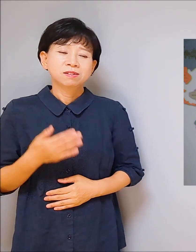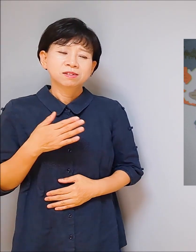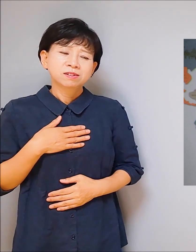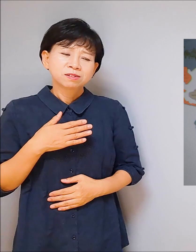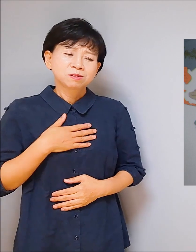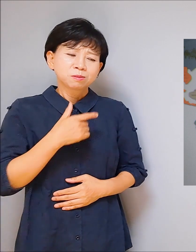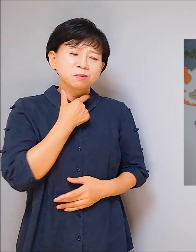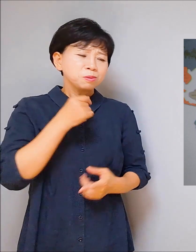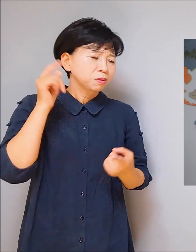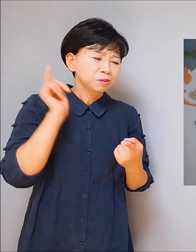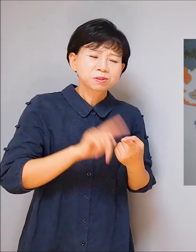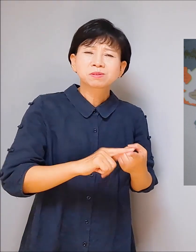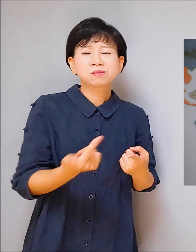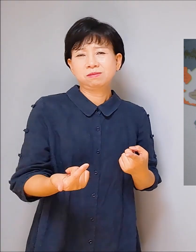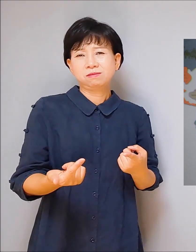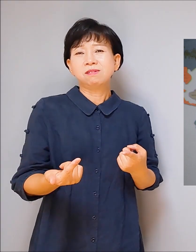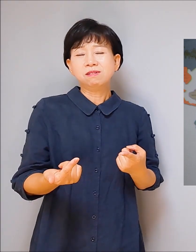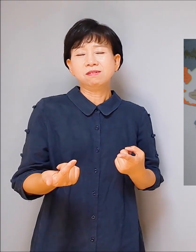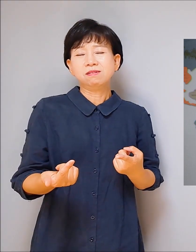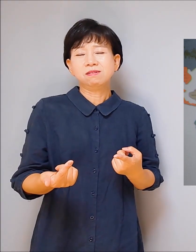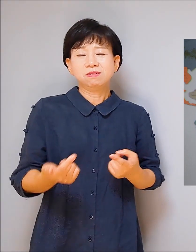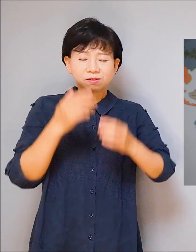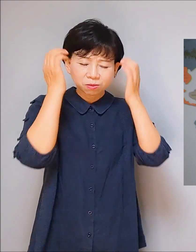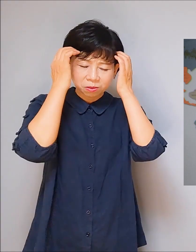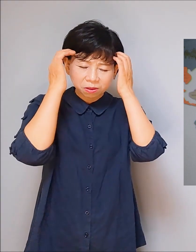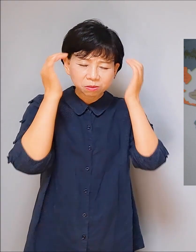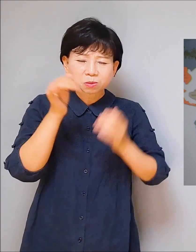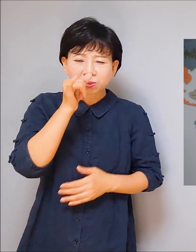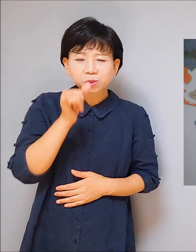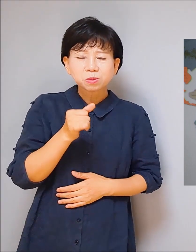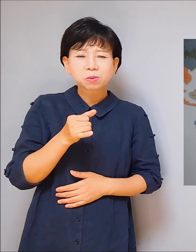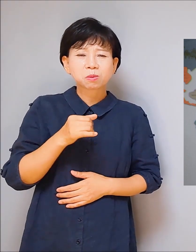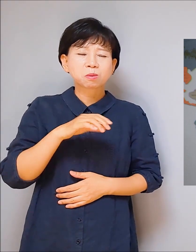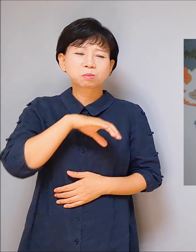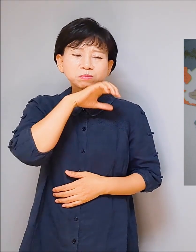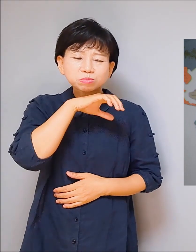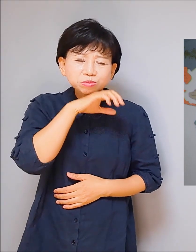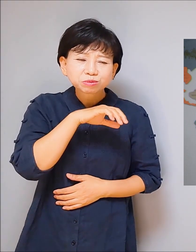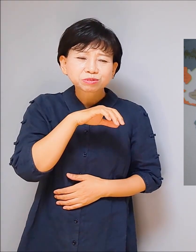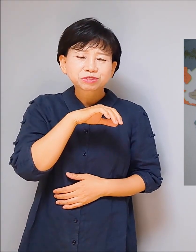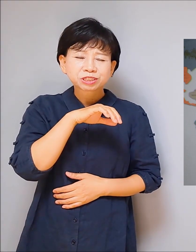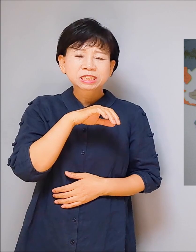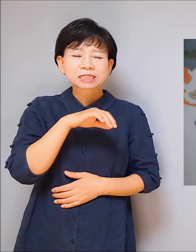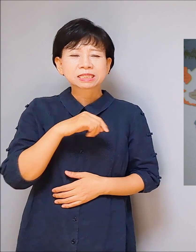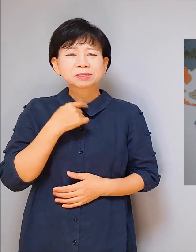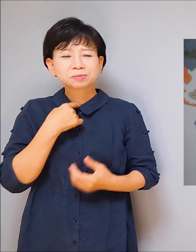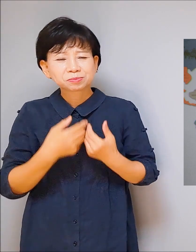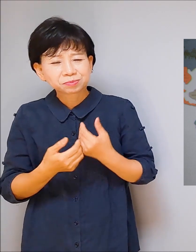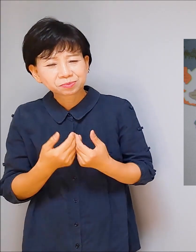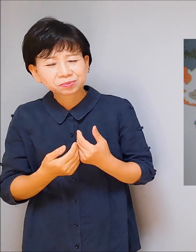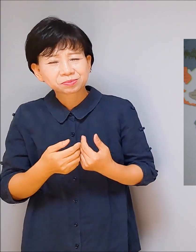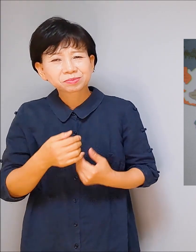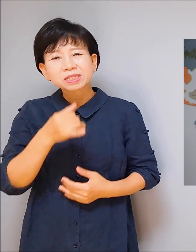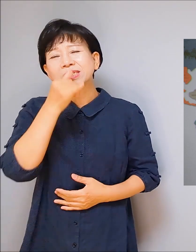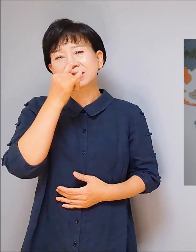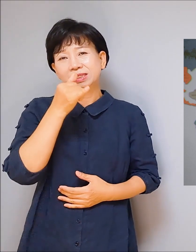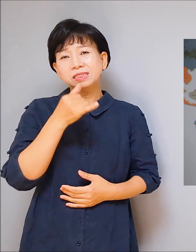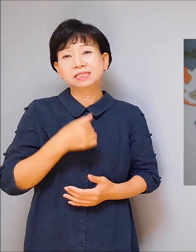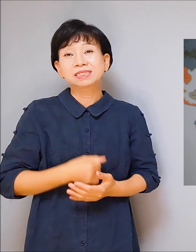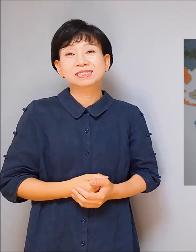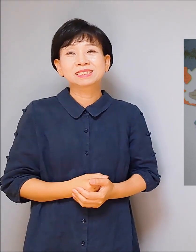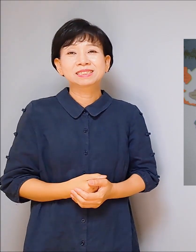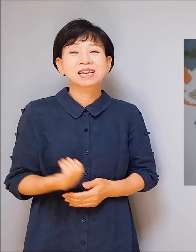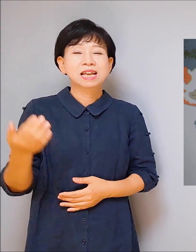마음대로 되겠습니까? 누군들 인생 가운데 허망하지 않겠습니까? 불평과 불만을 해보지 않고 사는 사람이 과연 몇이나